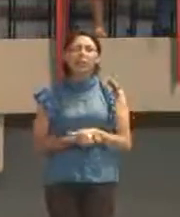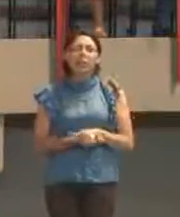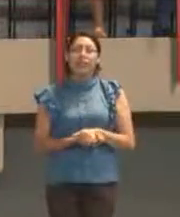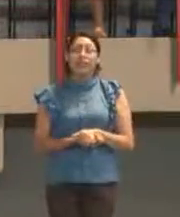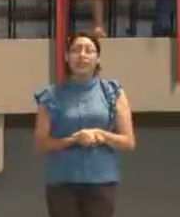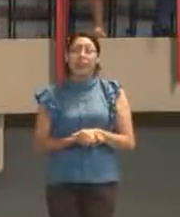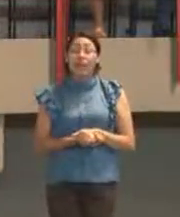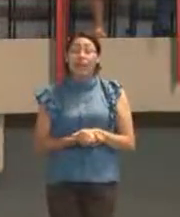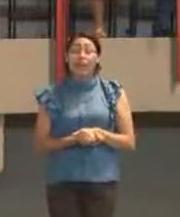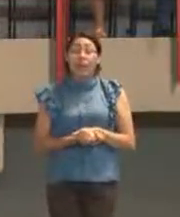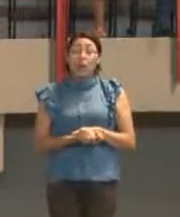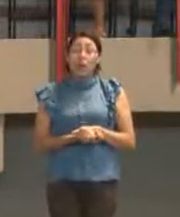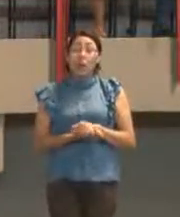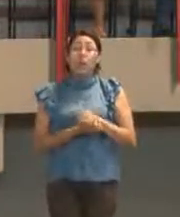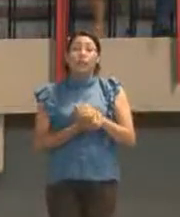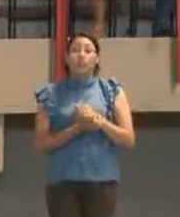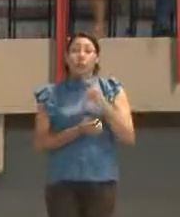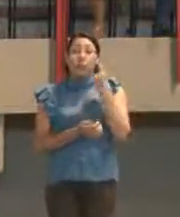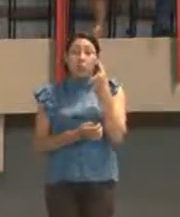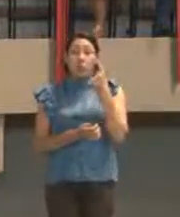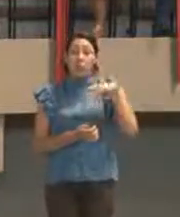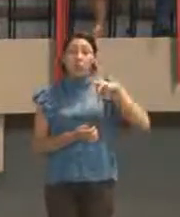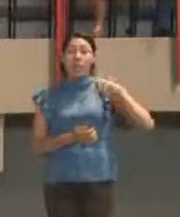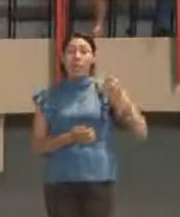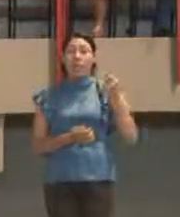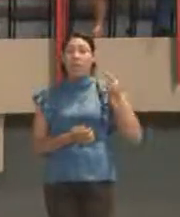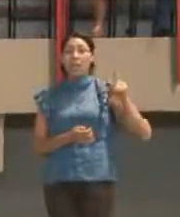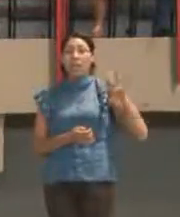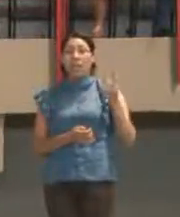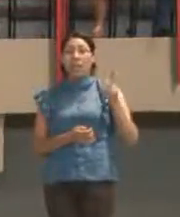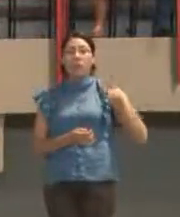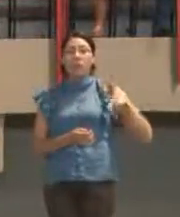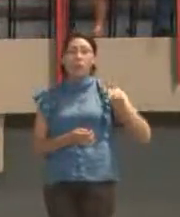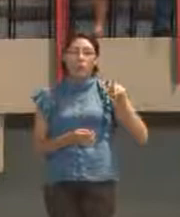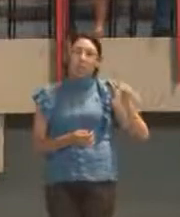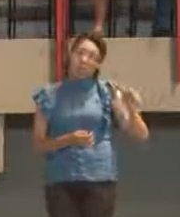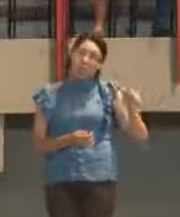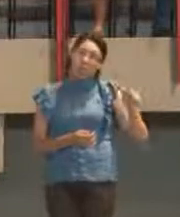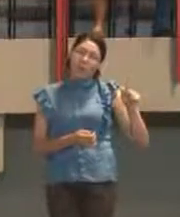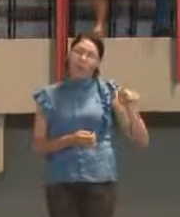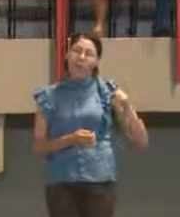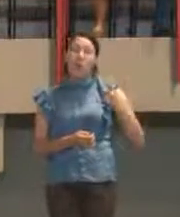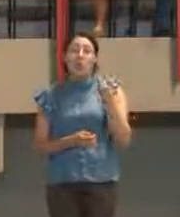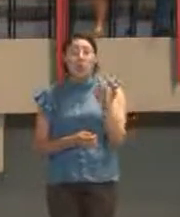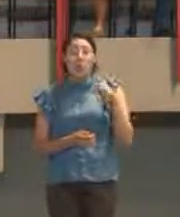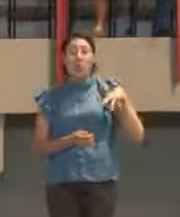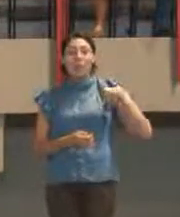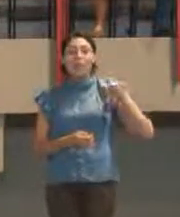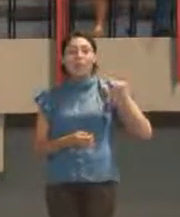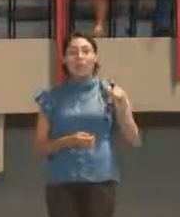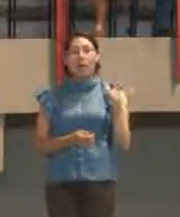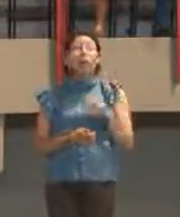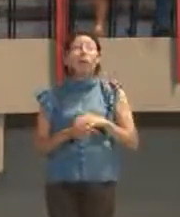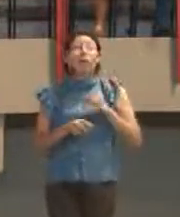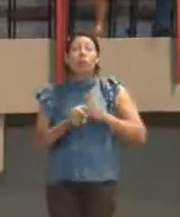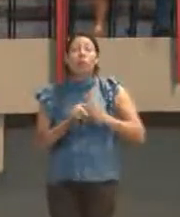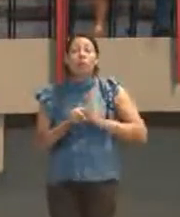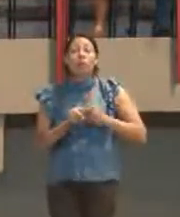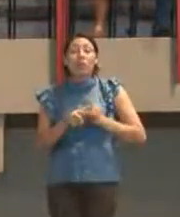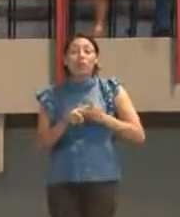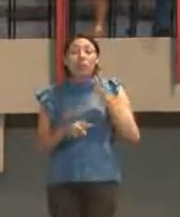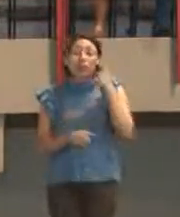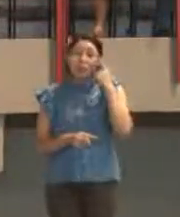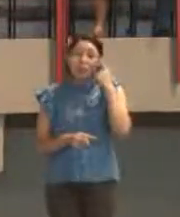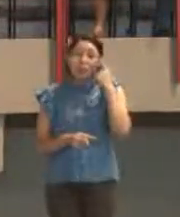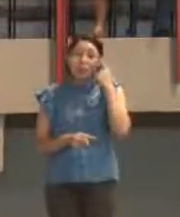É 1 milhão de quilogramas. Porque uma tonelada tem 1.000 quilogramas. Se